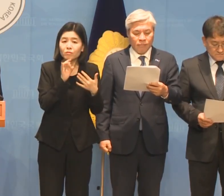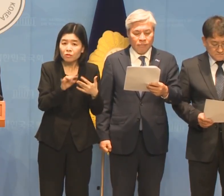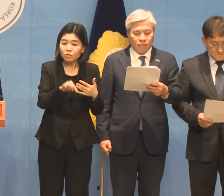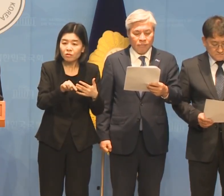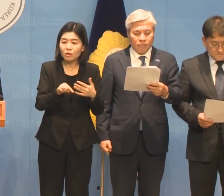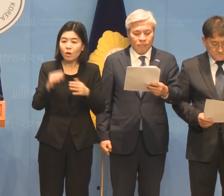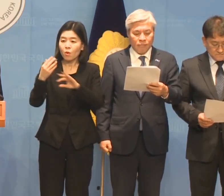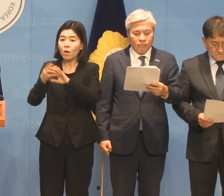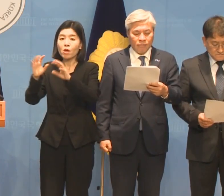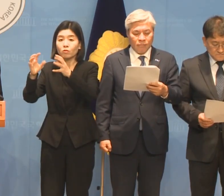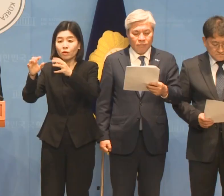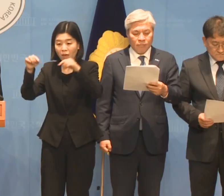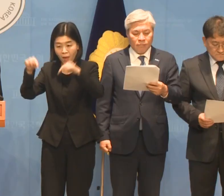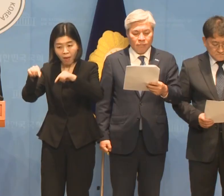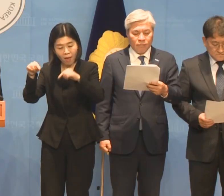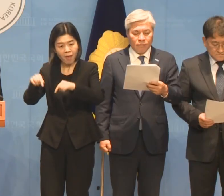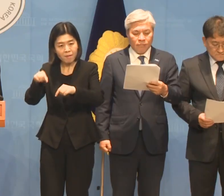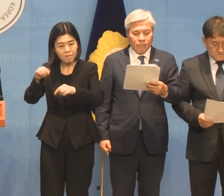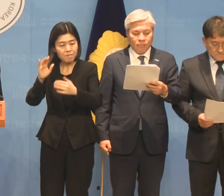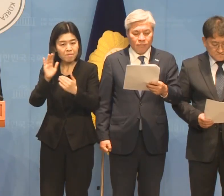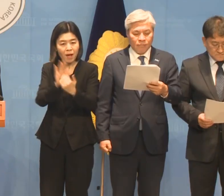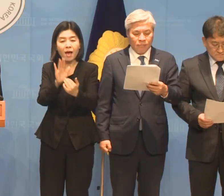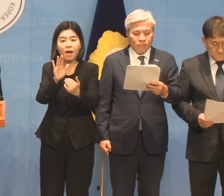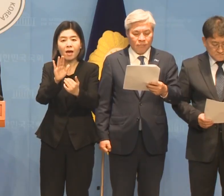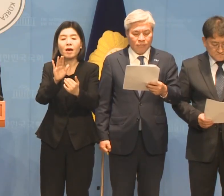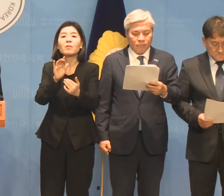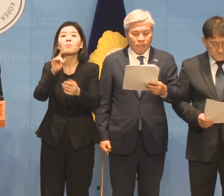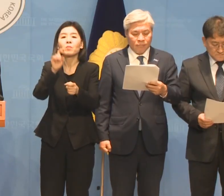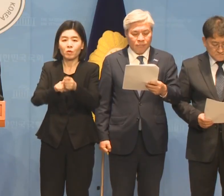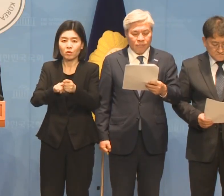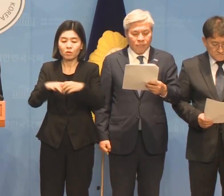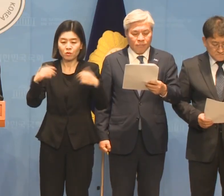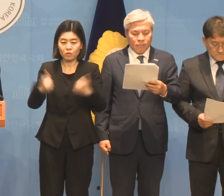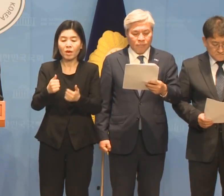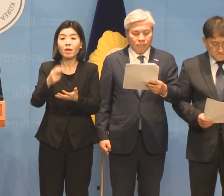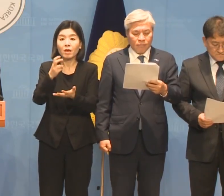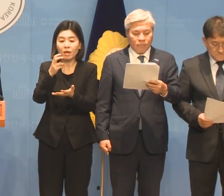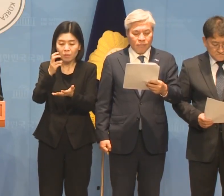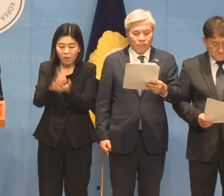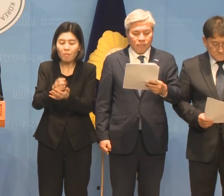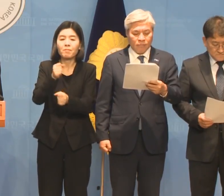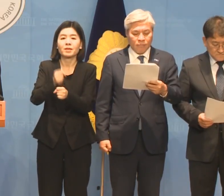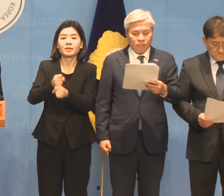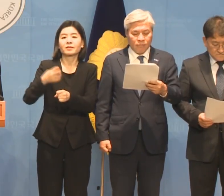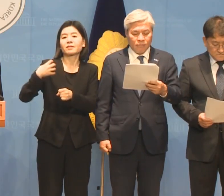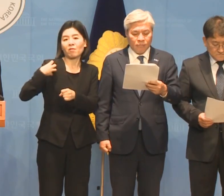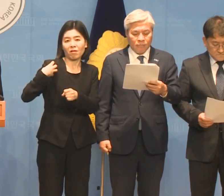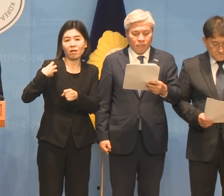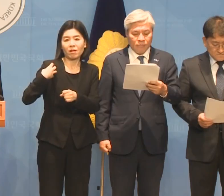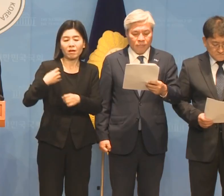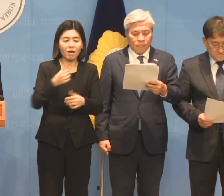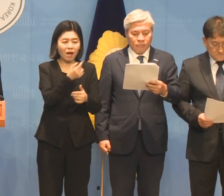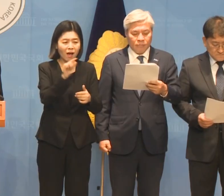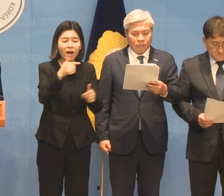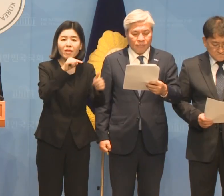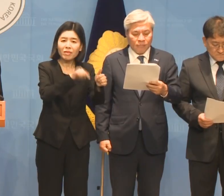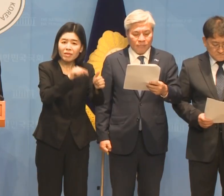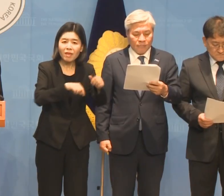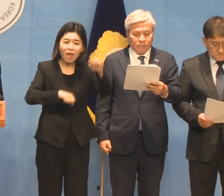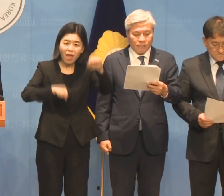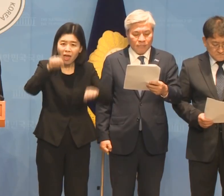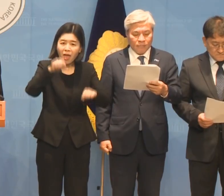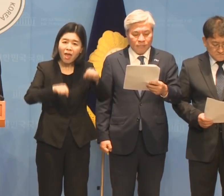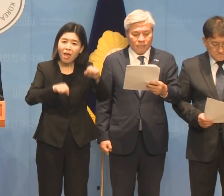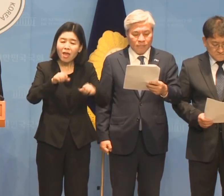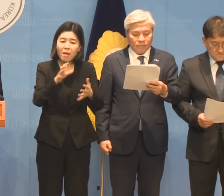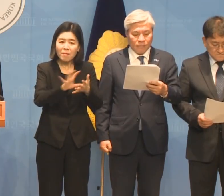법을 개정하는 것도 국회가 해야 할 일입니다. 하지 않아야 할 일만 골라서 하는 한덕수